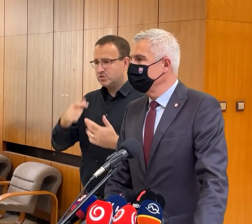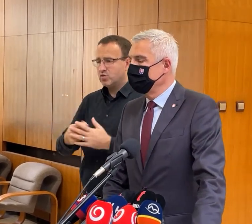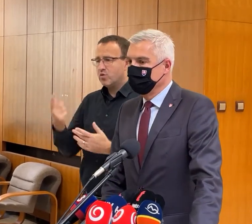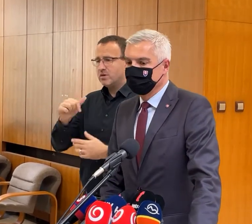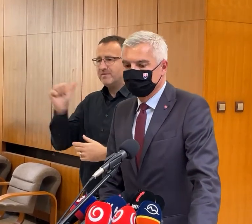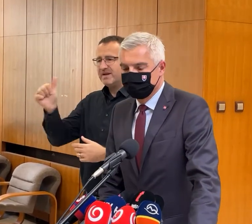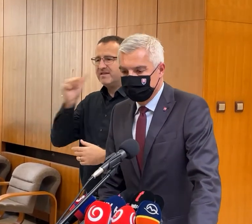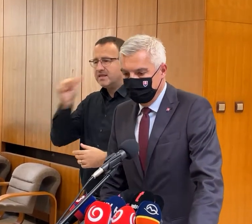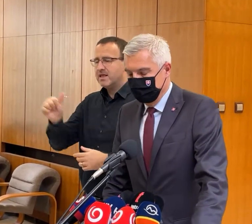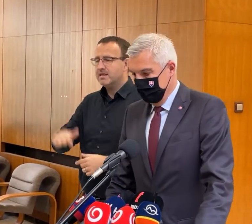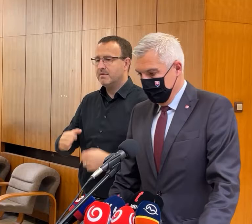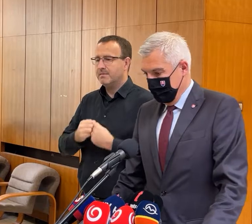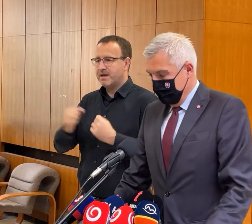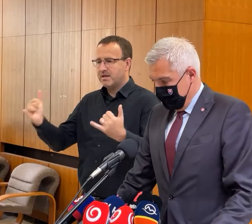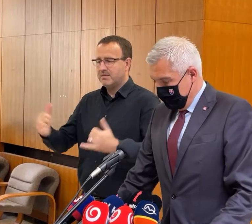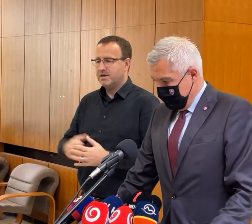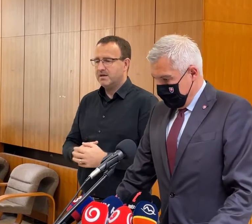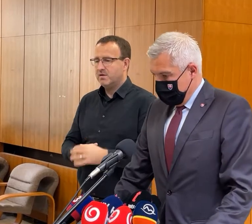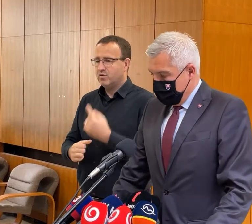tejto pandémie hovorím, že